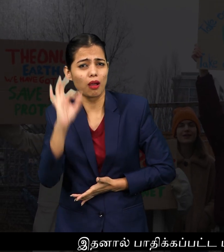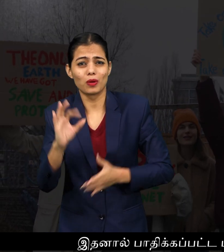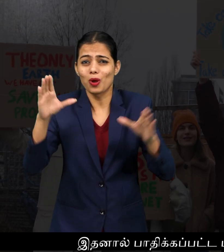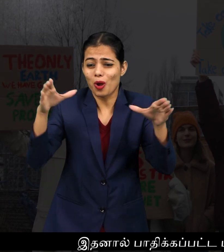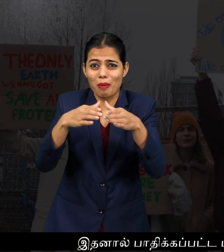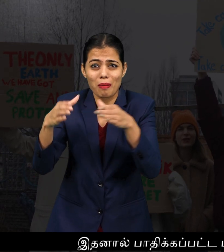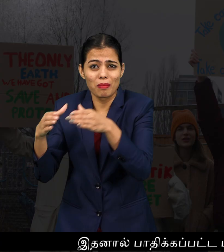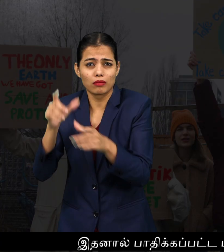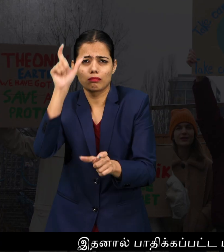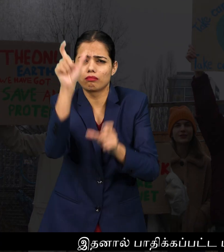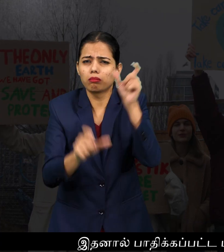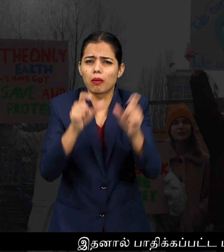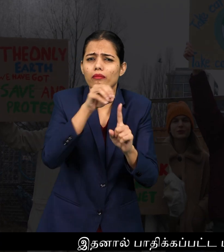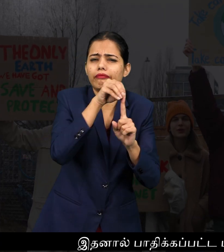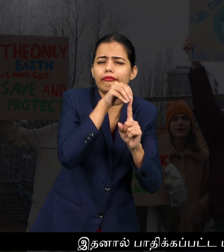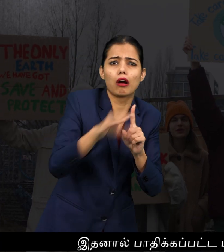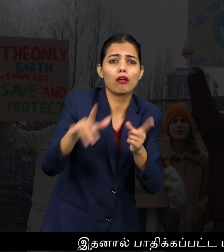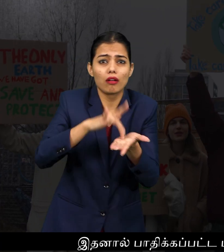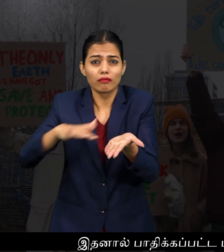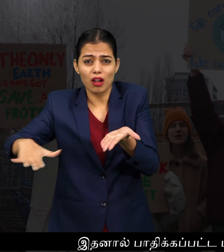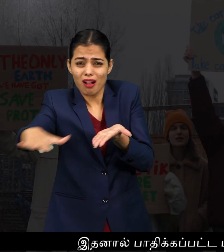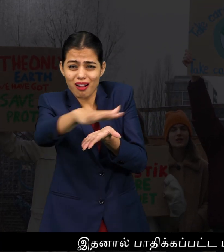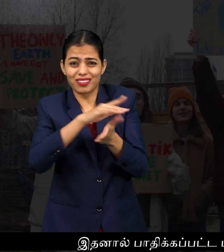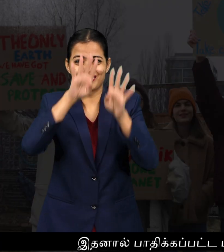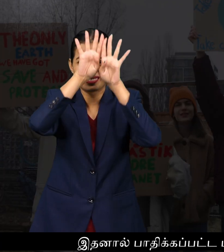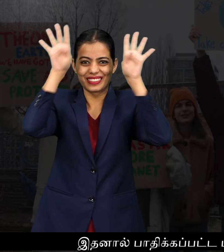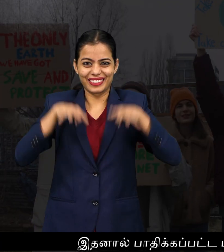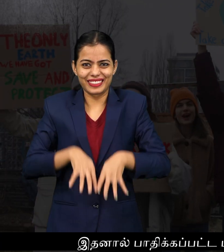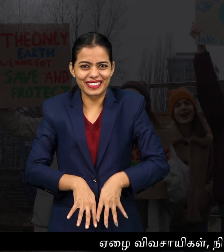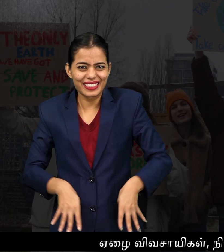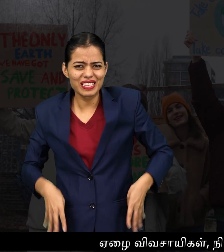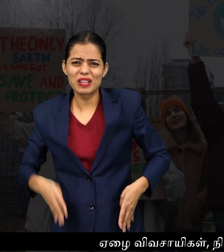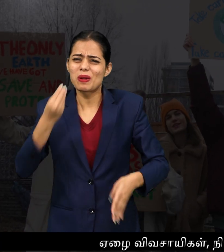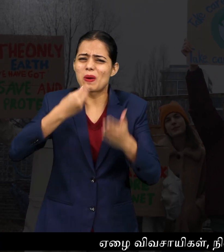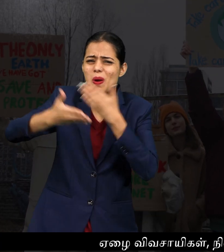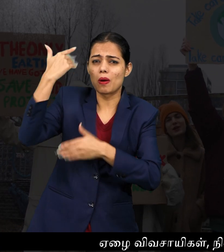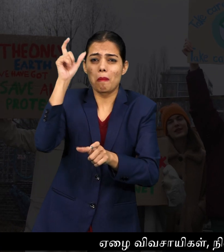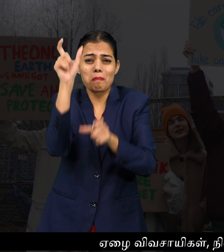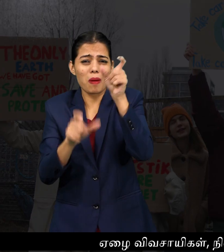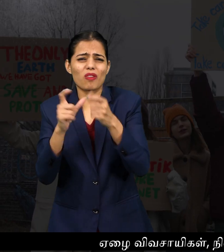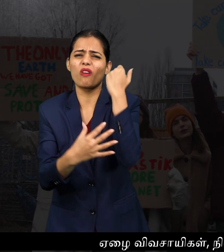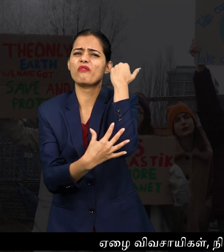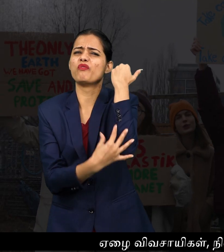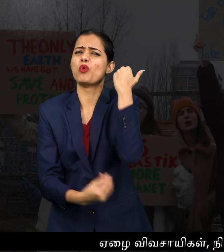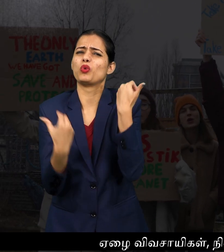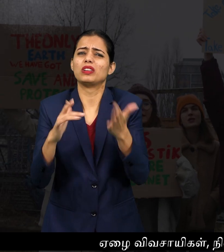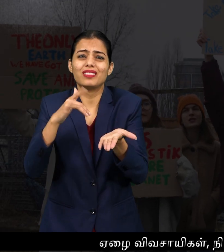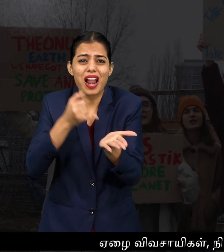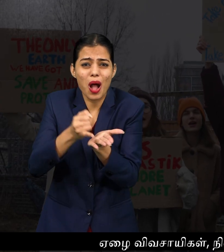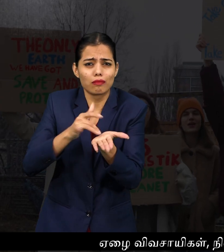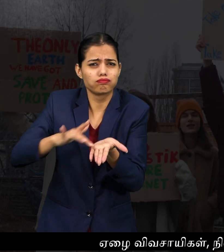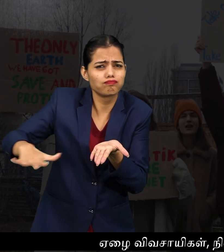இதனால் பாதிக்கப்பட்ட மக்களின் முக்கிய குழு பழங்குடி மக்கள், ஏழை விவசாயிகள்,